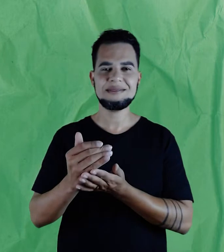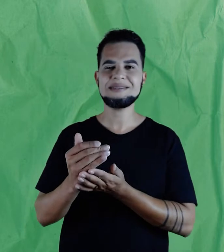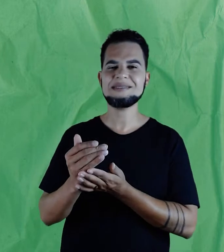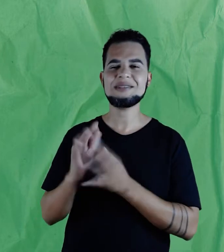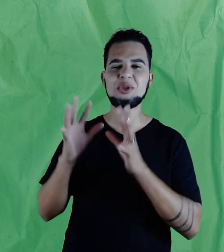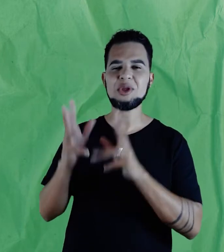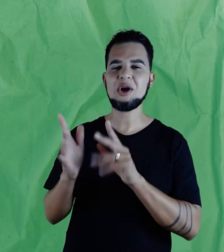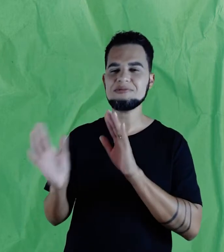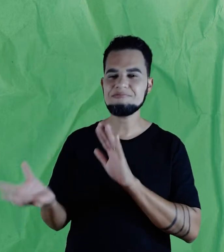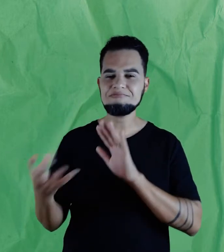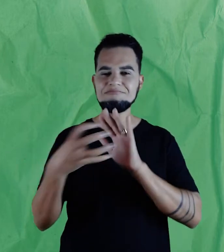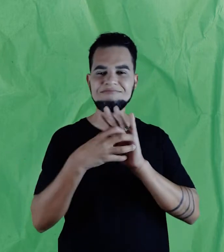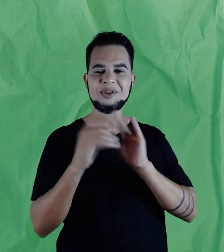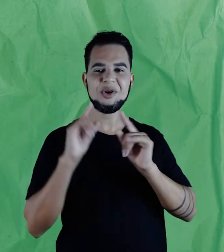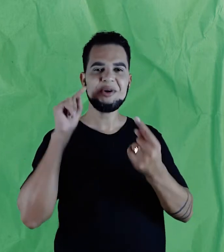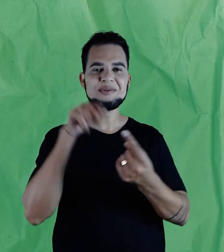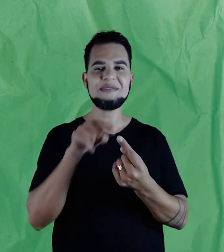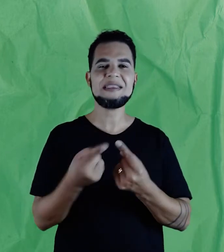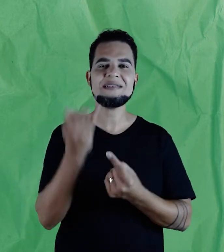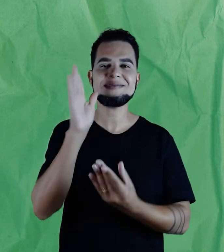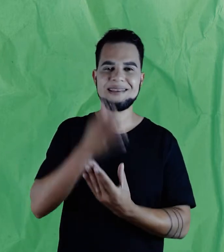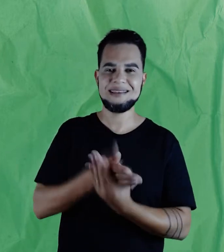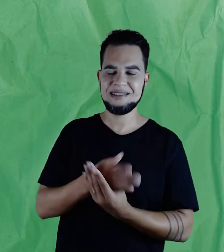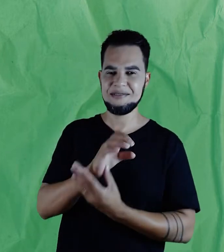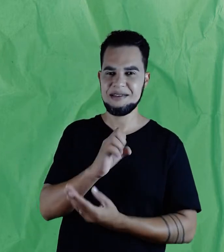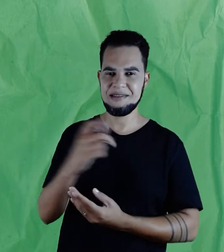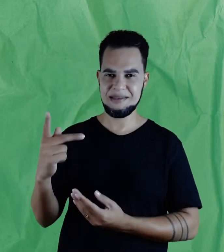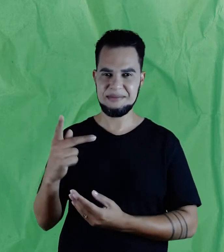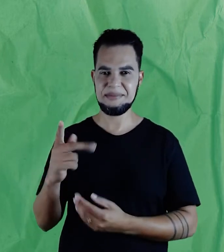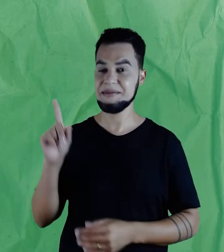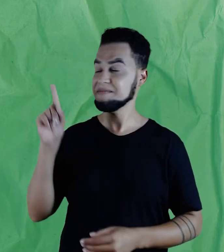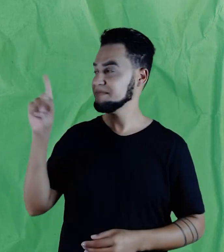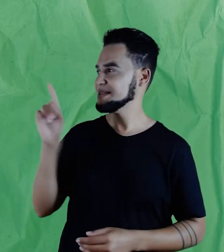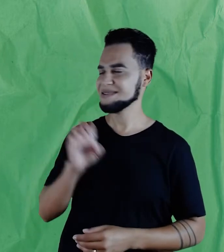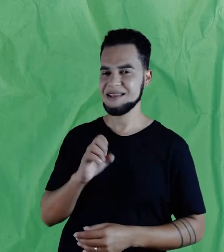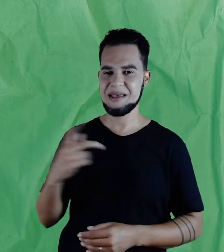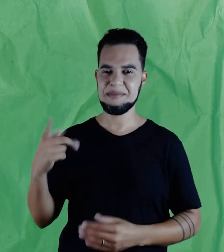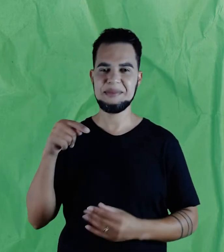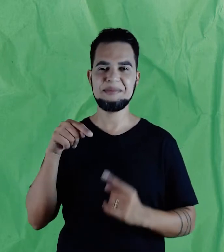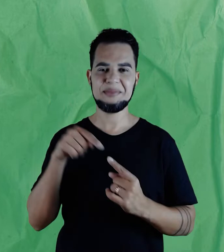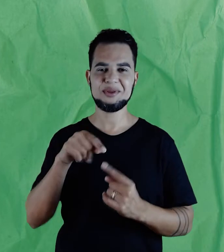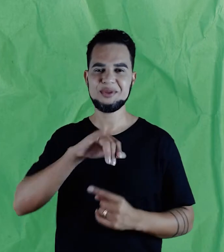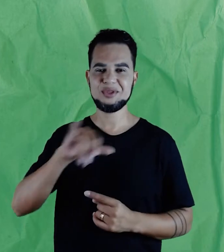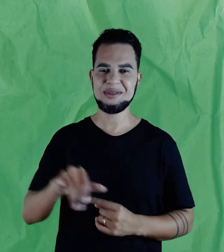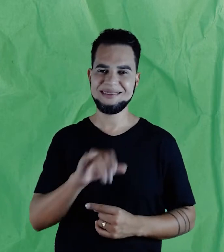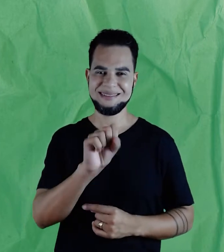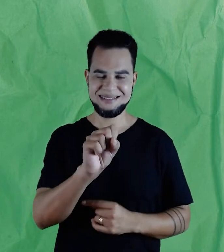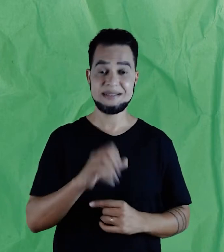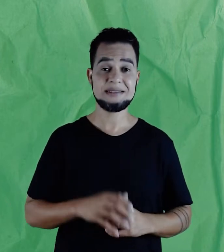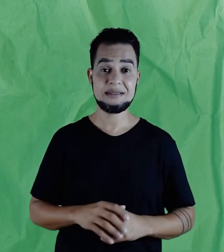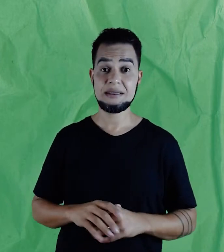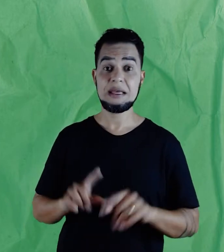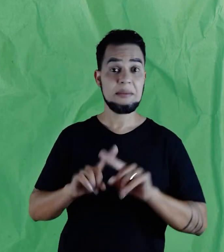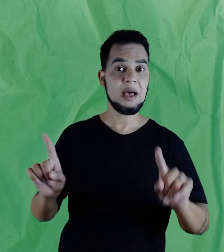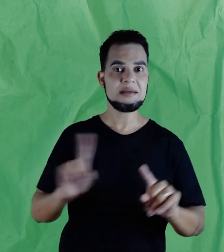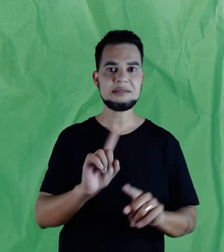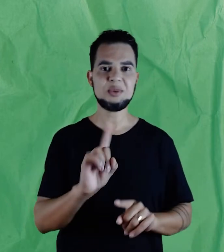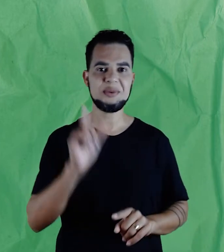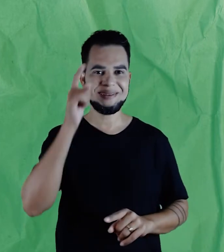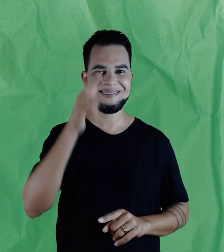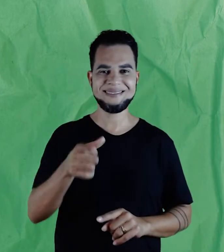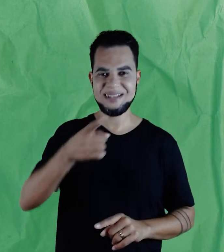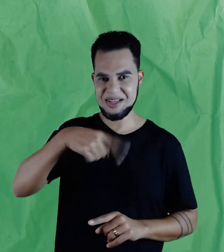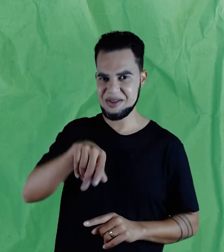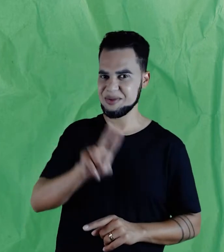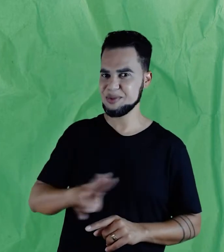centrado nesse arquivo aqui, app, esse app.js. Só que não é interessante que a gente trabalhe